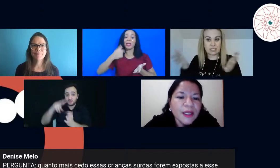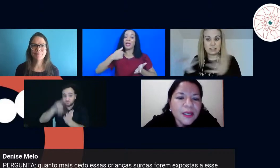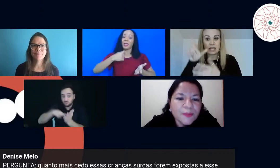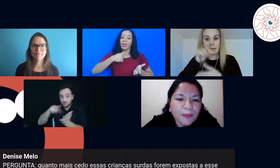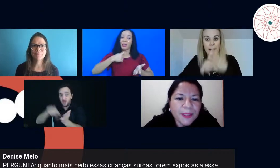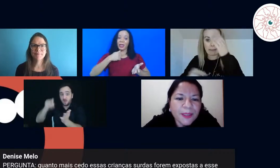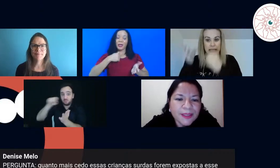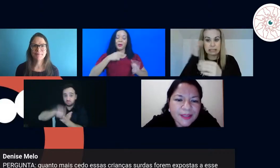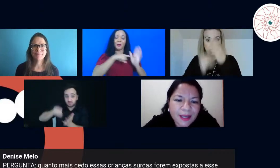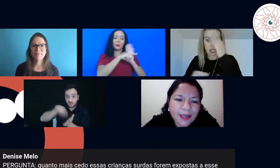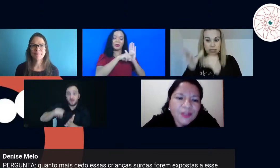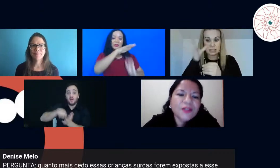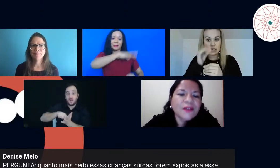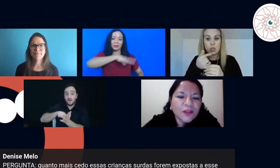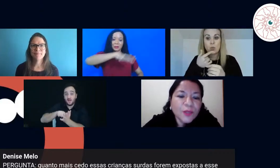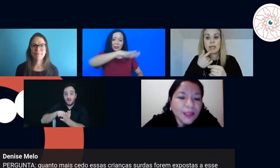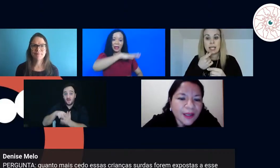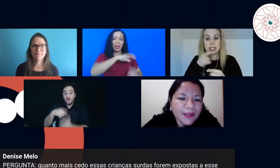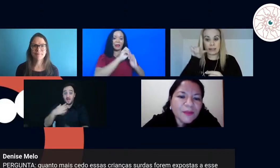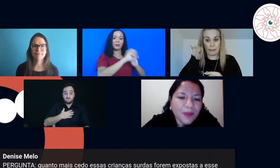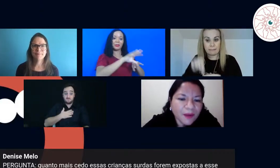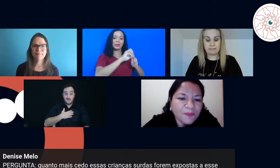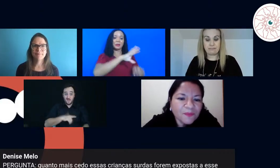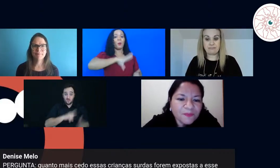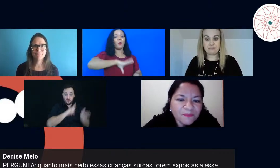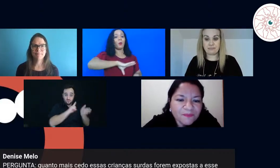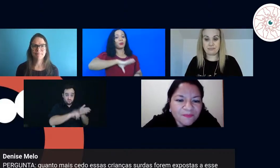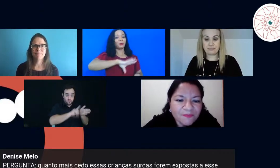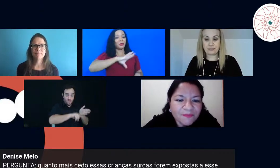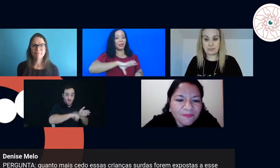aprendizagem do inglês também.